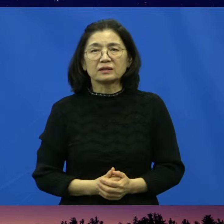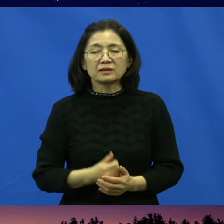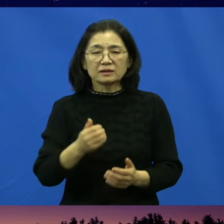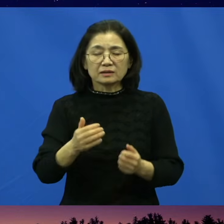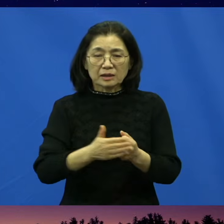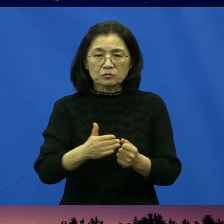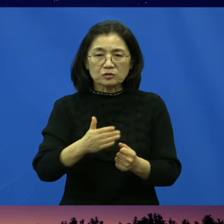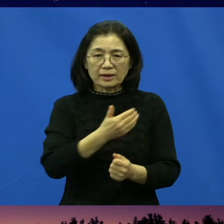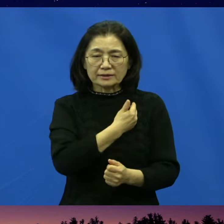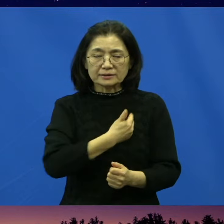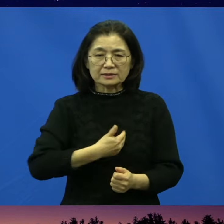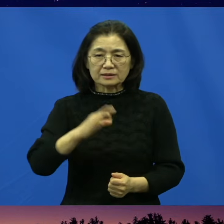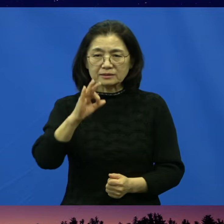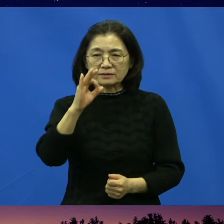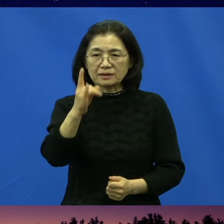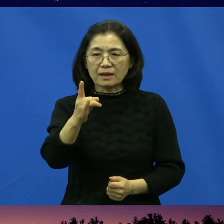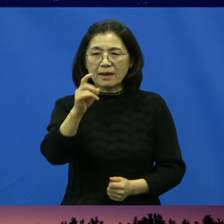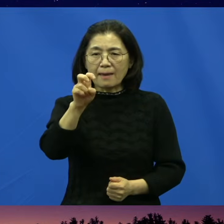된 것이죠.